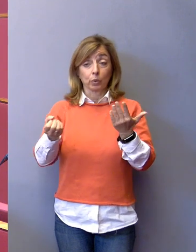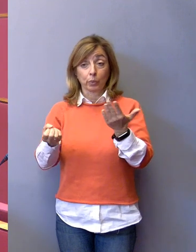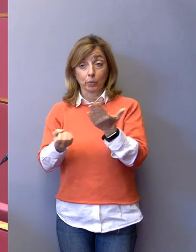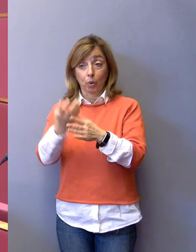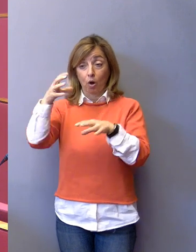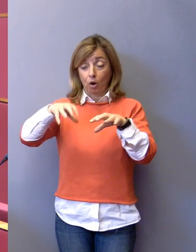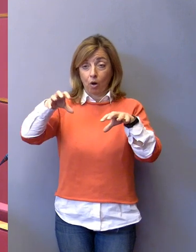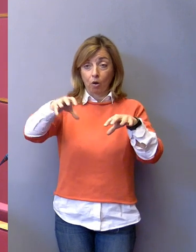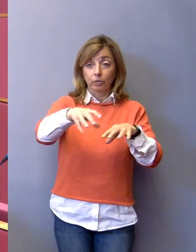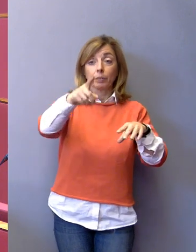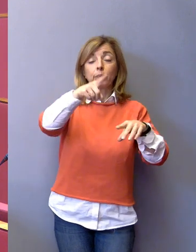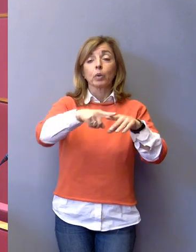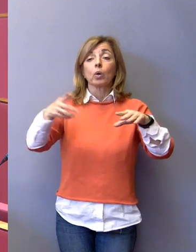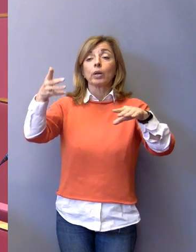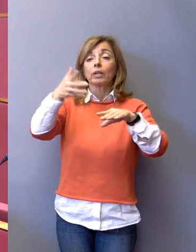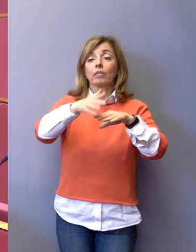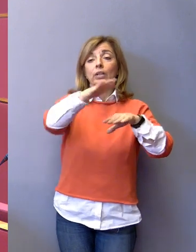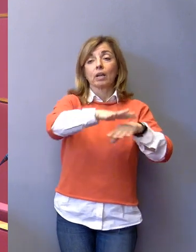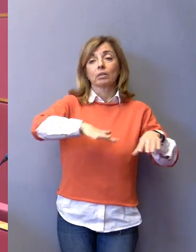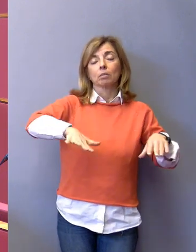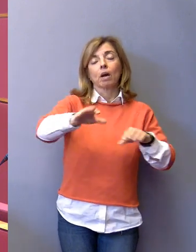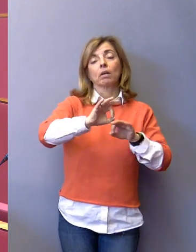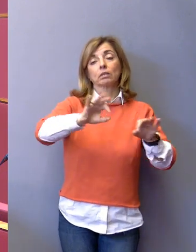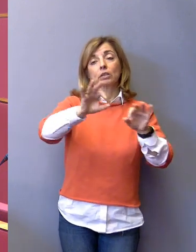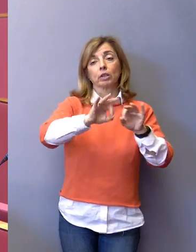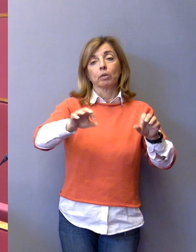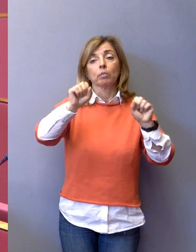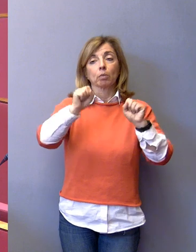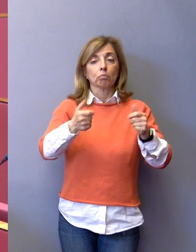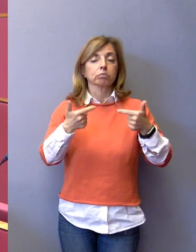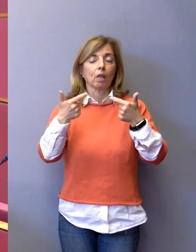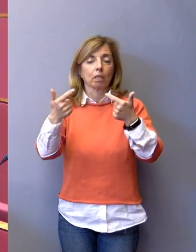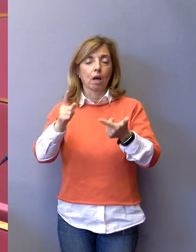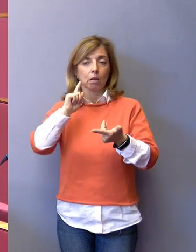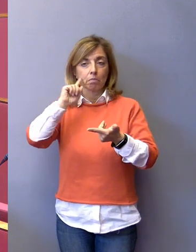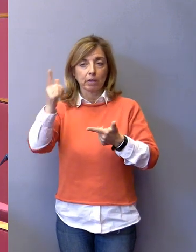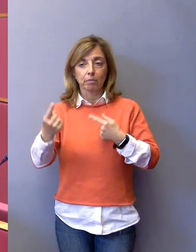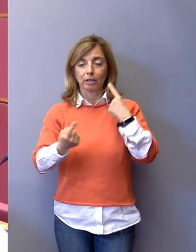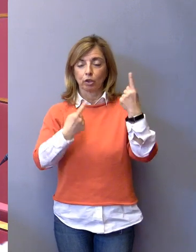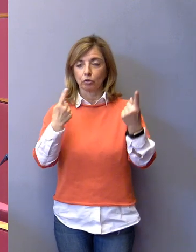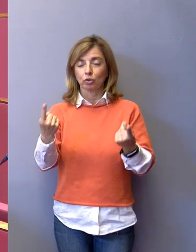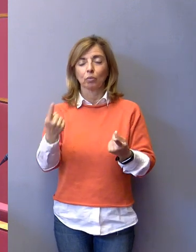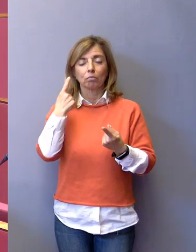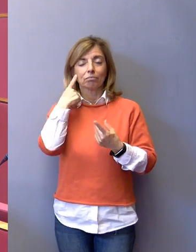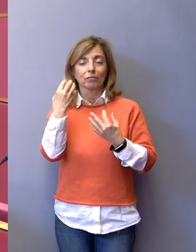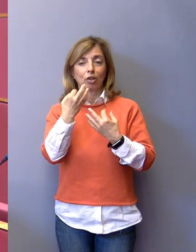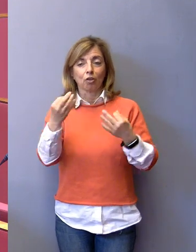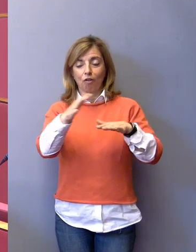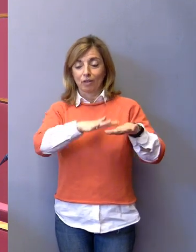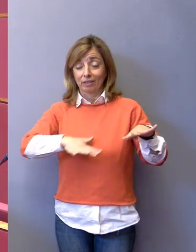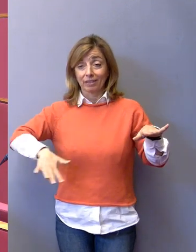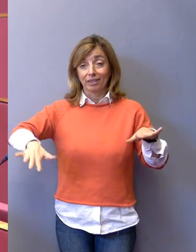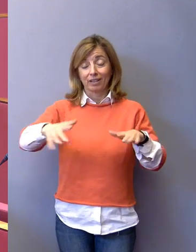nonché gli interventi di spazi liberi possono contribuire a migliorare le condizioni di comfort del tessuto urbano